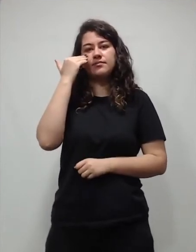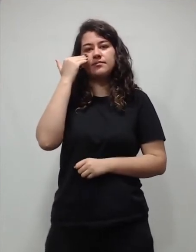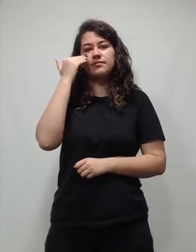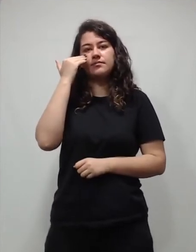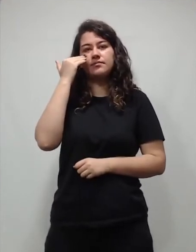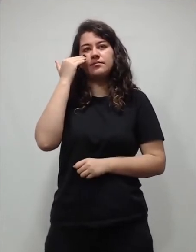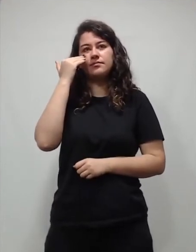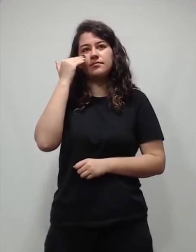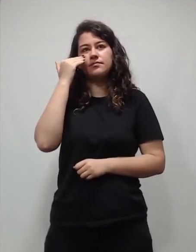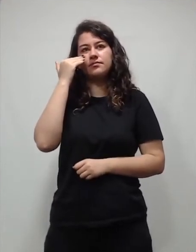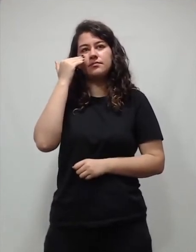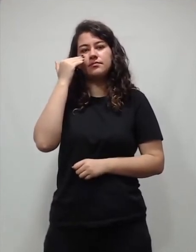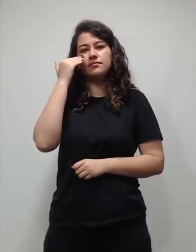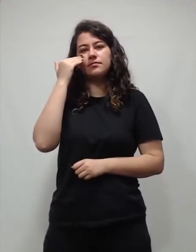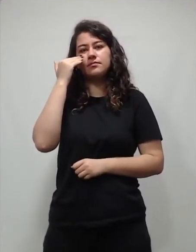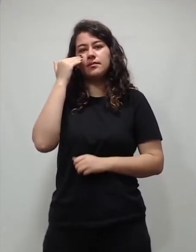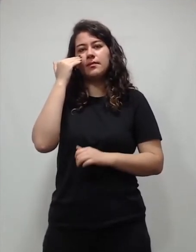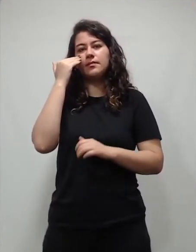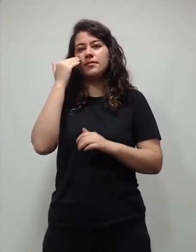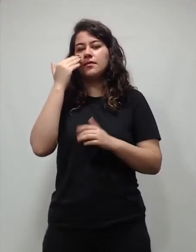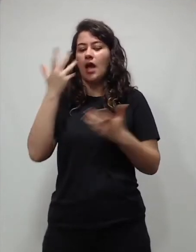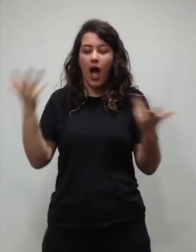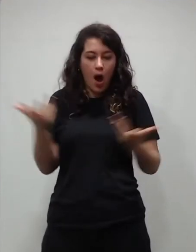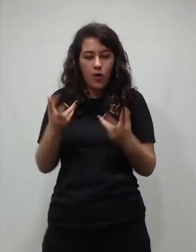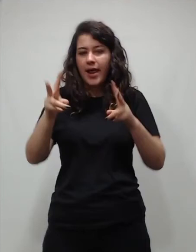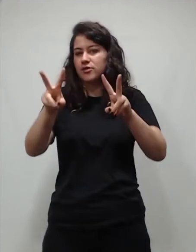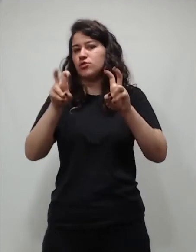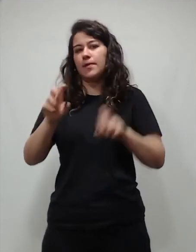está encima de la mesa,